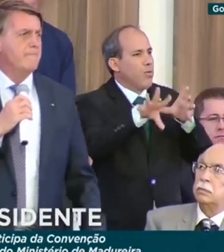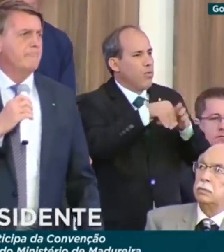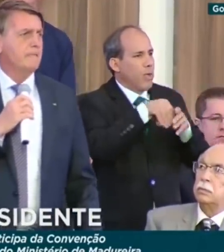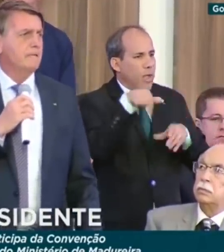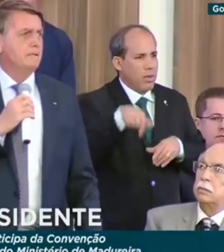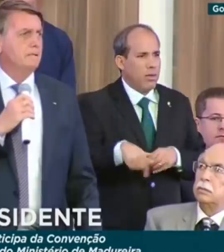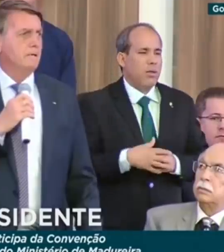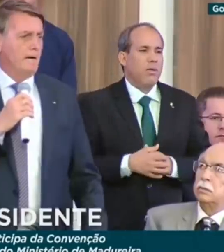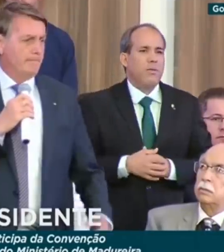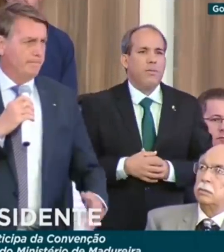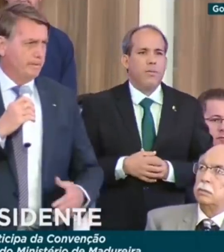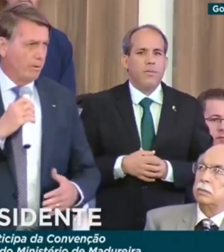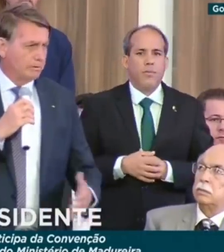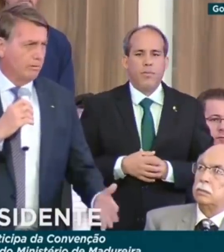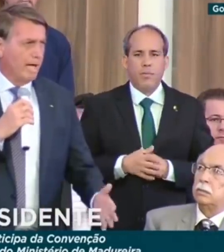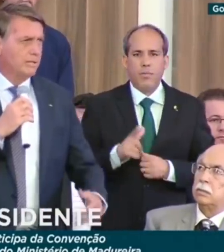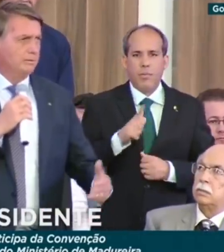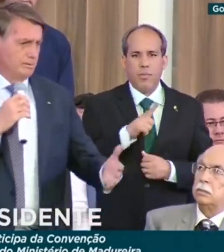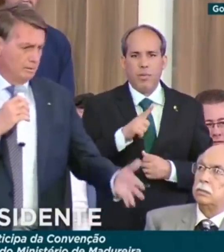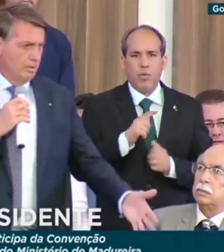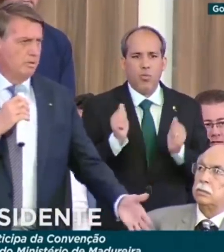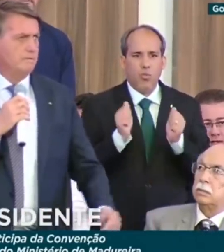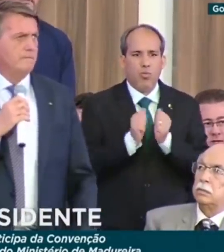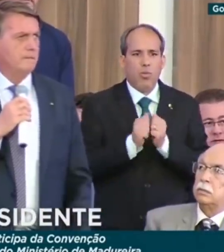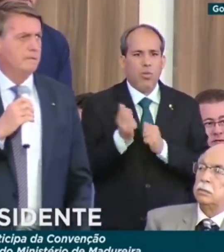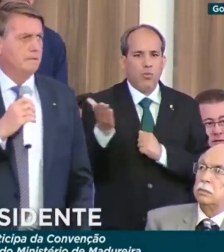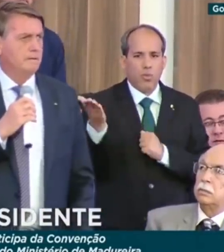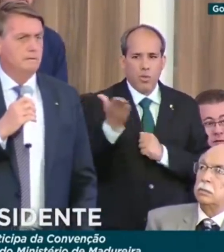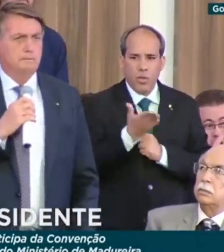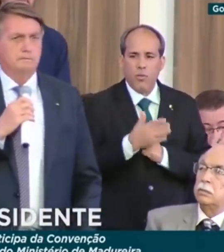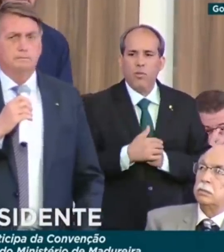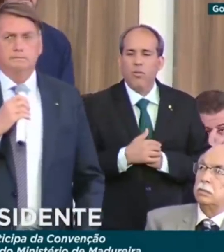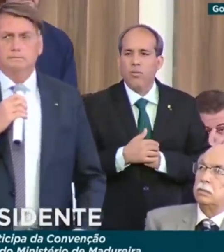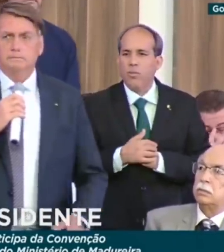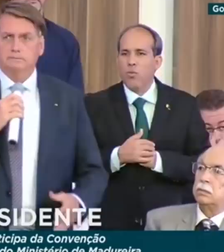tem ao teu lado, ou